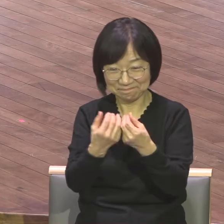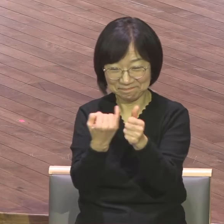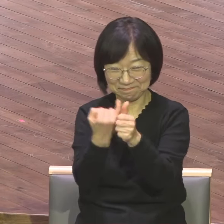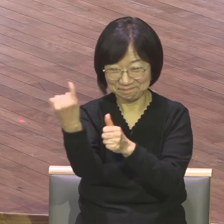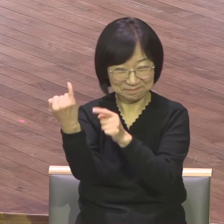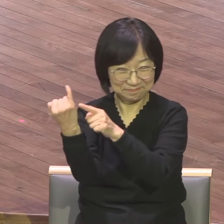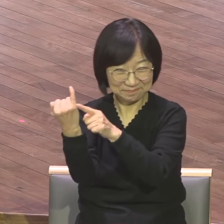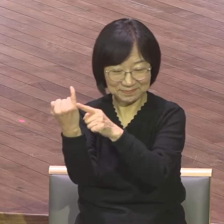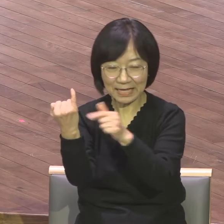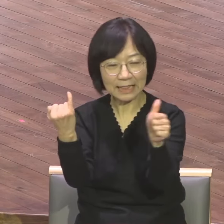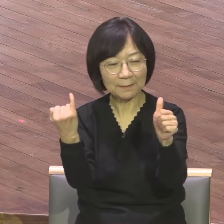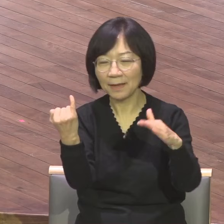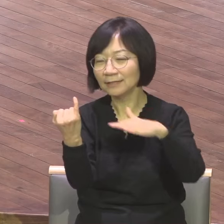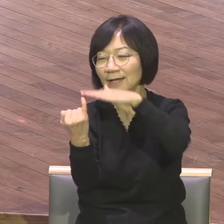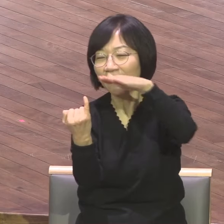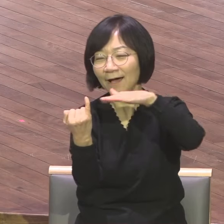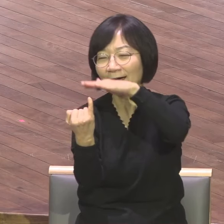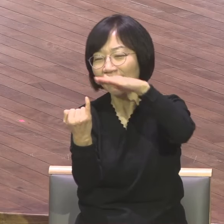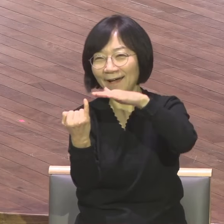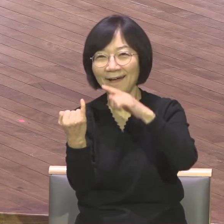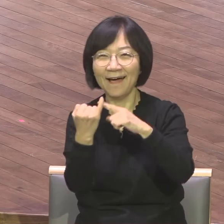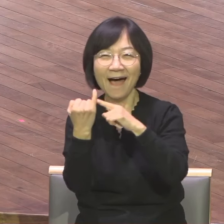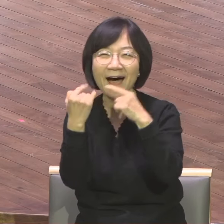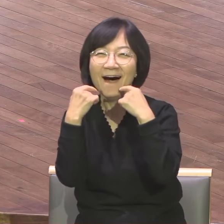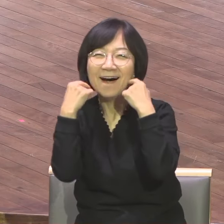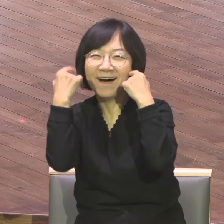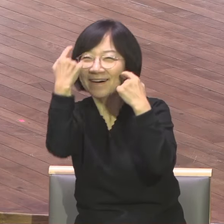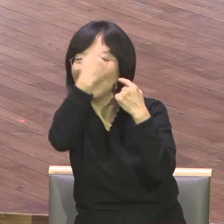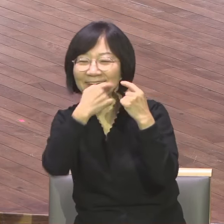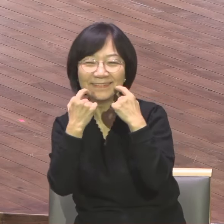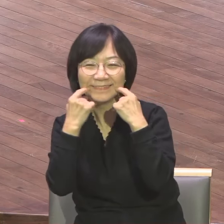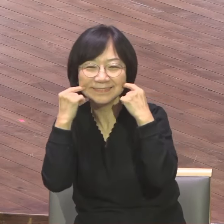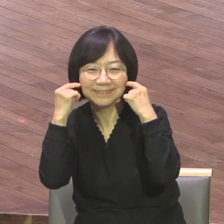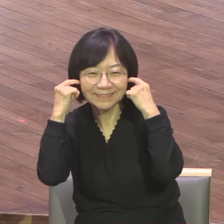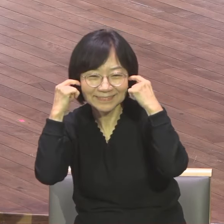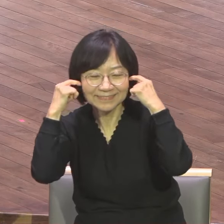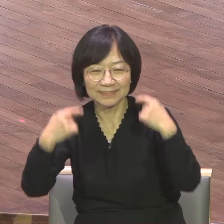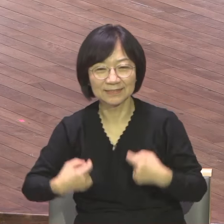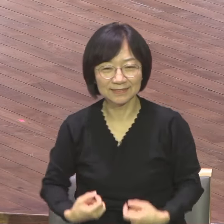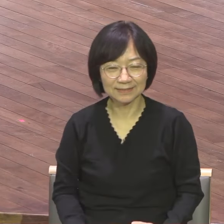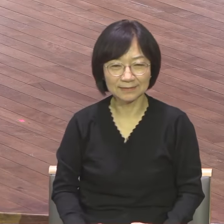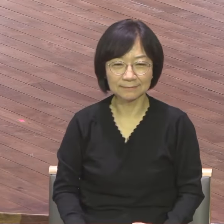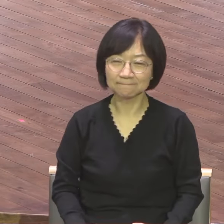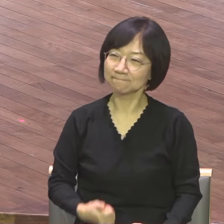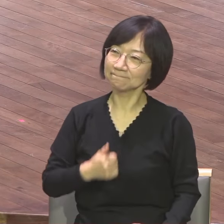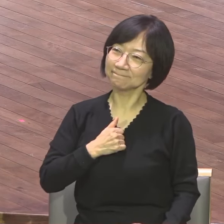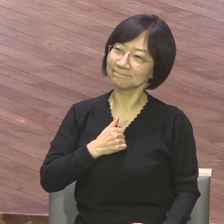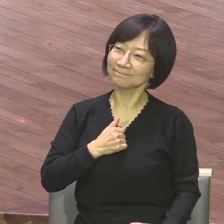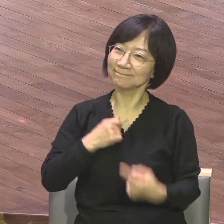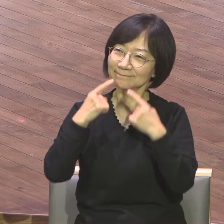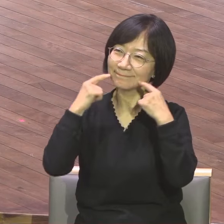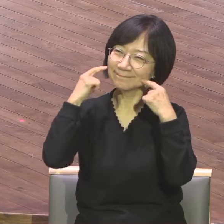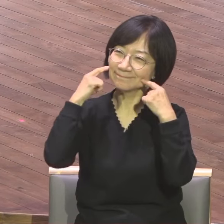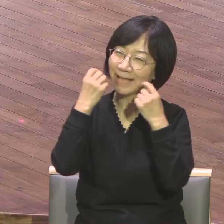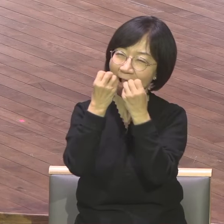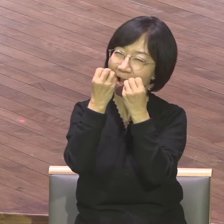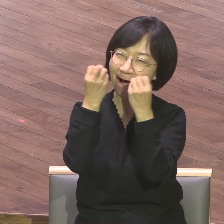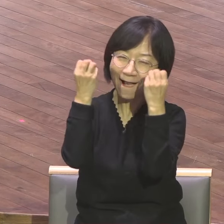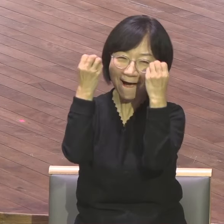사랑을 많이 받는 여자들은요 얼굴이 밝아요. 얼굴이 보다 다릅니다. 자신감이 있으면서 생기가